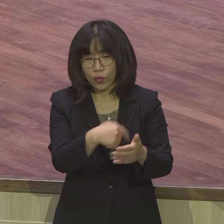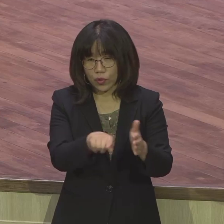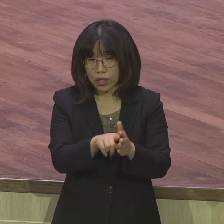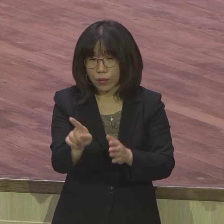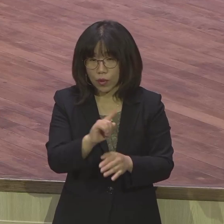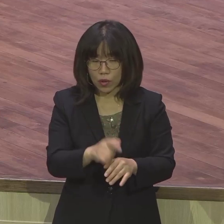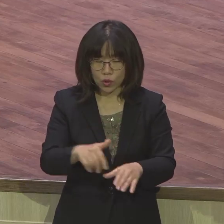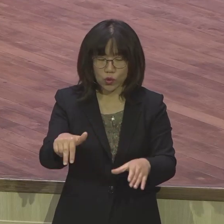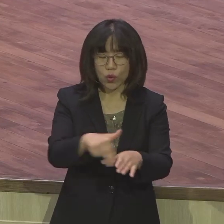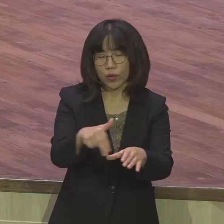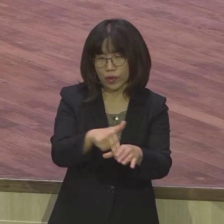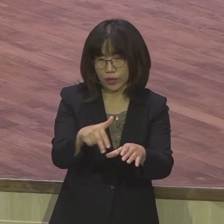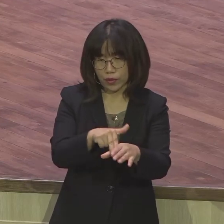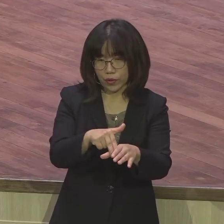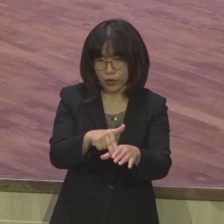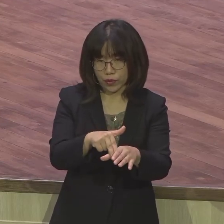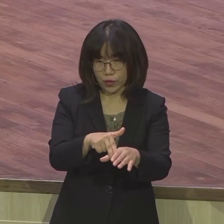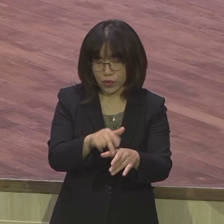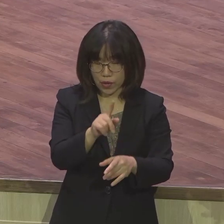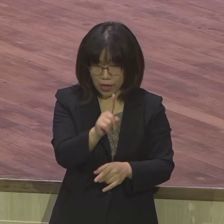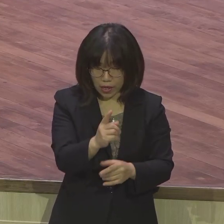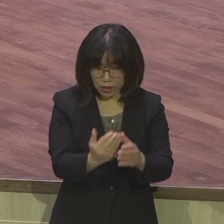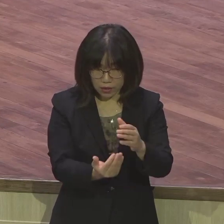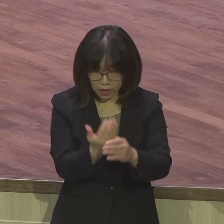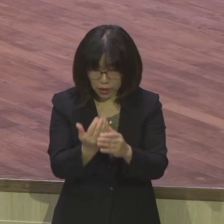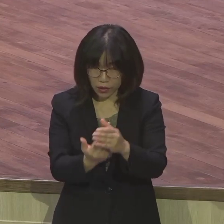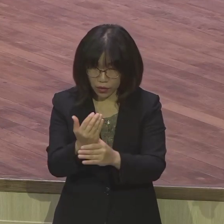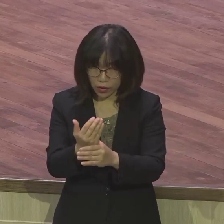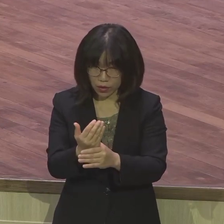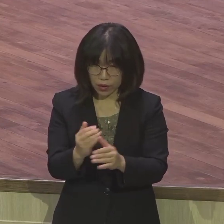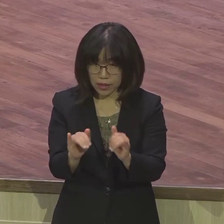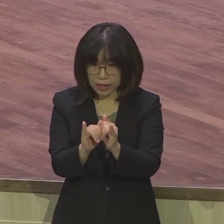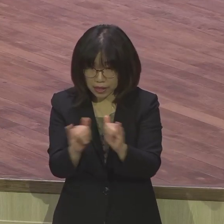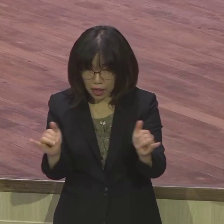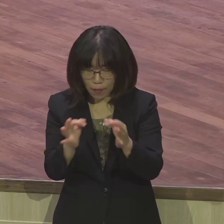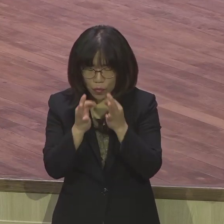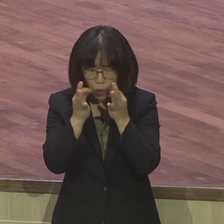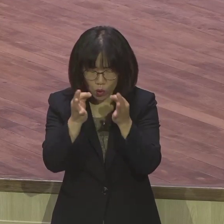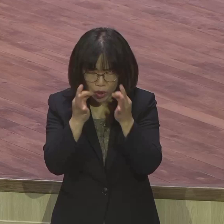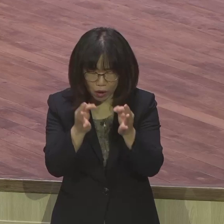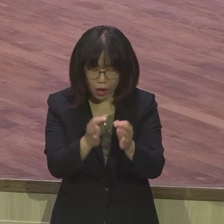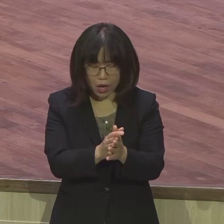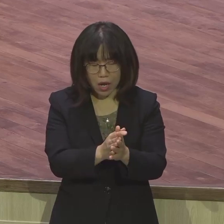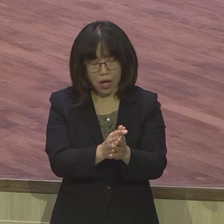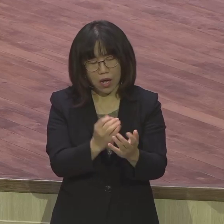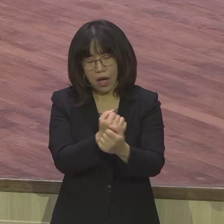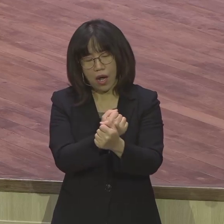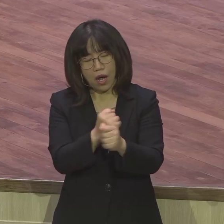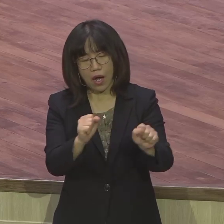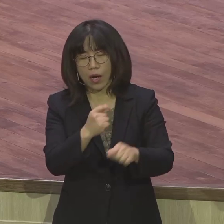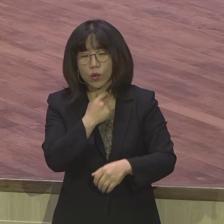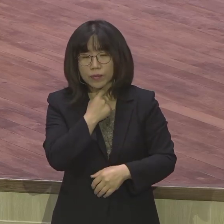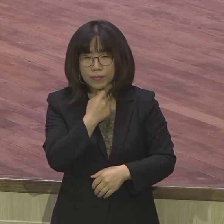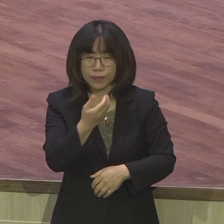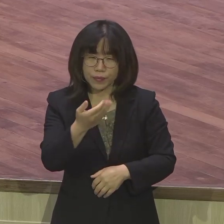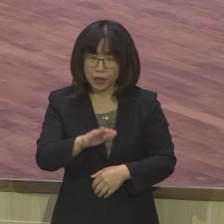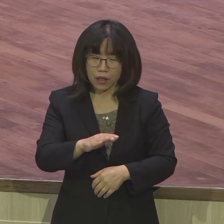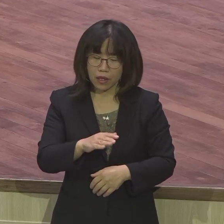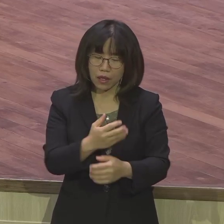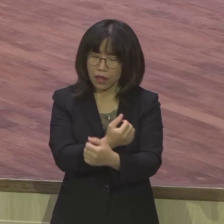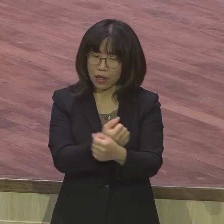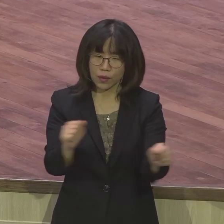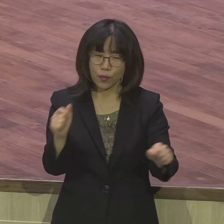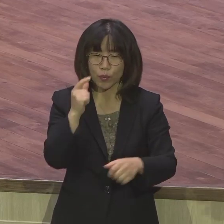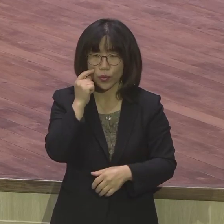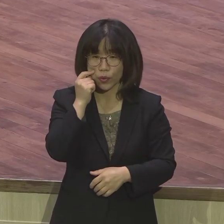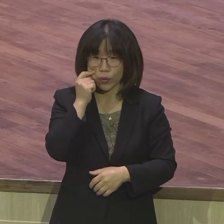대해서 알고자 하고 깨닫고자 하고 해결하고자 하지만 그런 인간에 들어닥치는 그 운명과 저주와